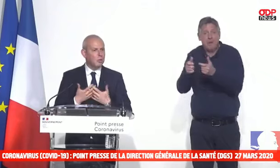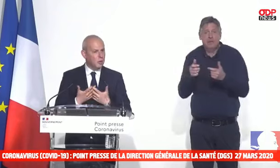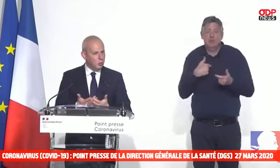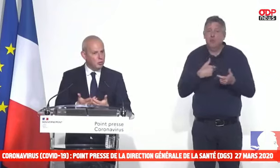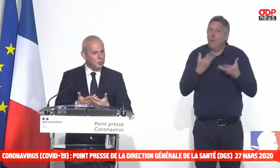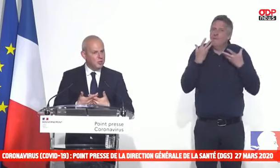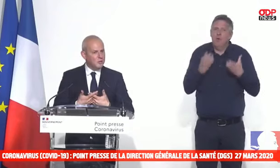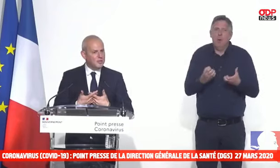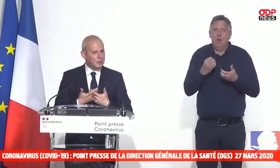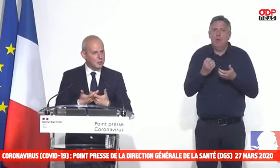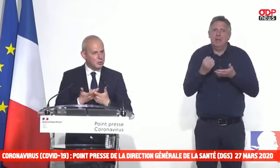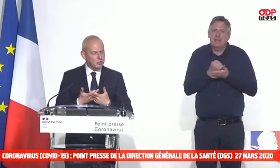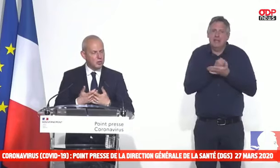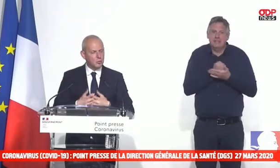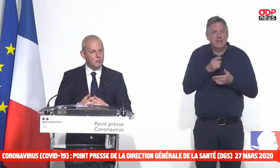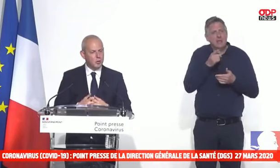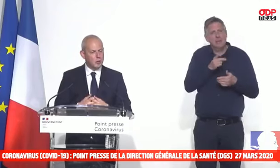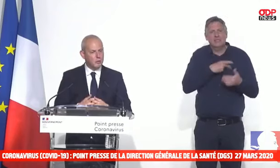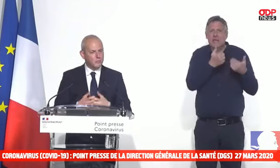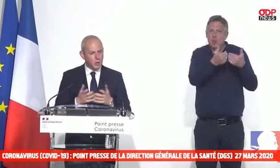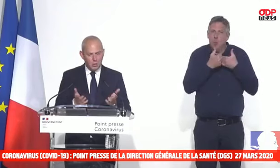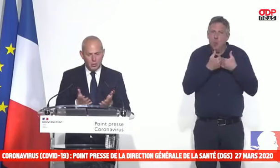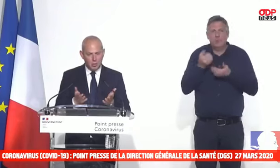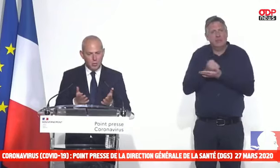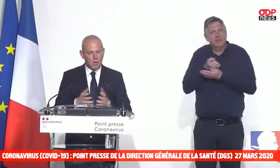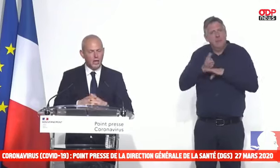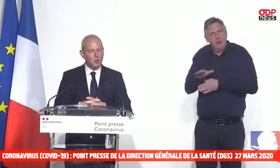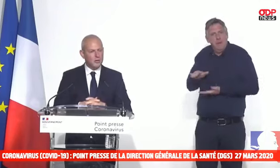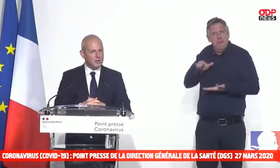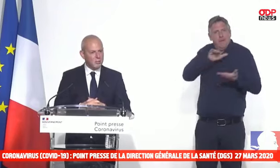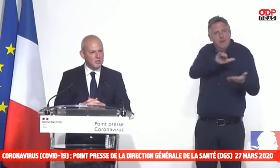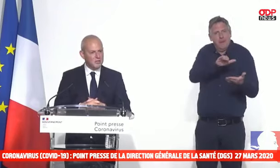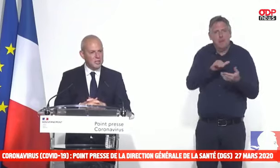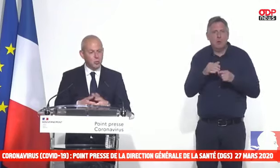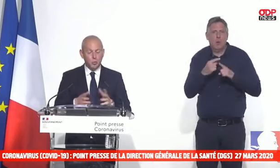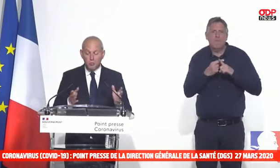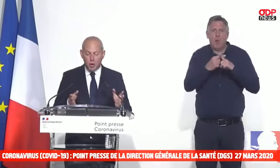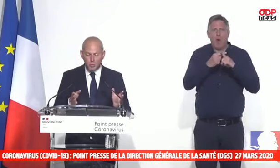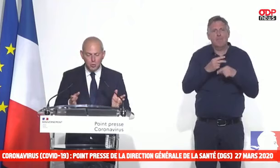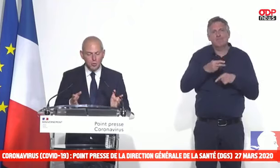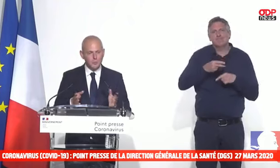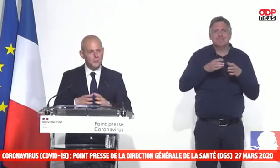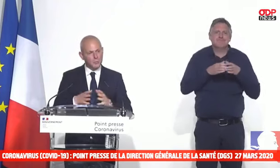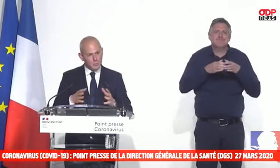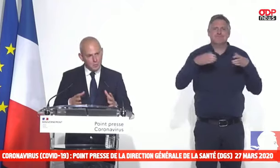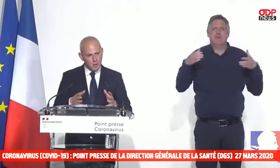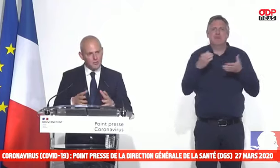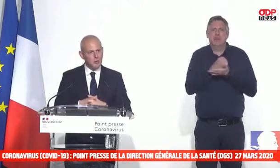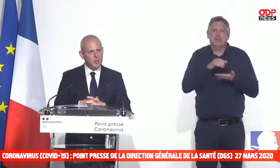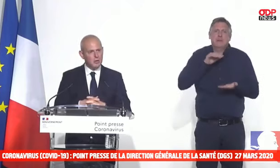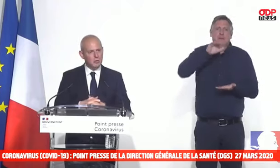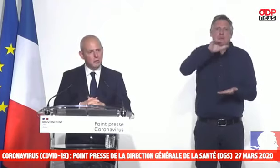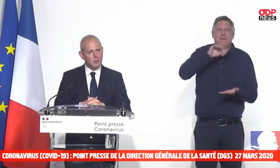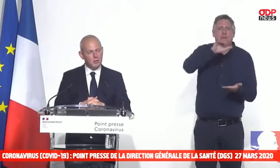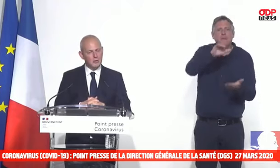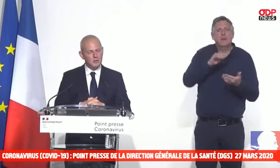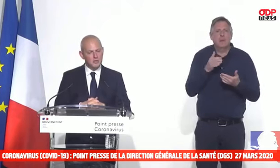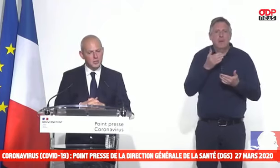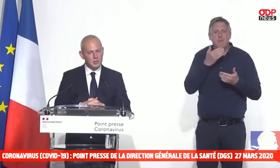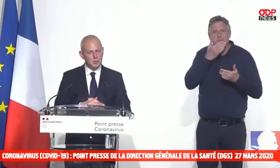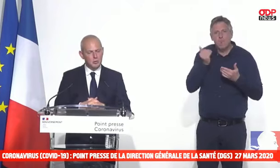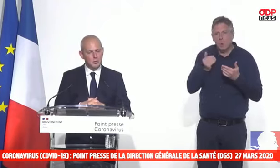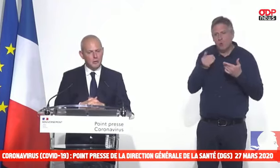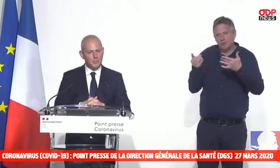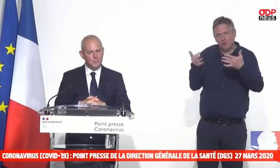répondre aux demandes des médecins lorsque nous allons pouvoir accroître cette capacité pour pouvoir mieux évaluer